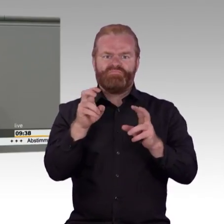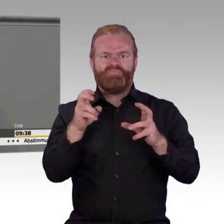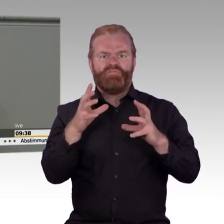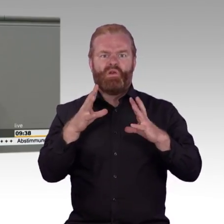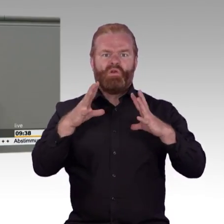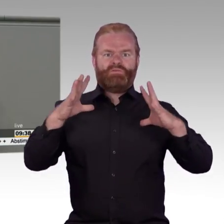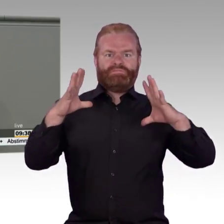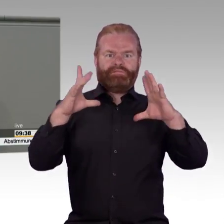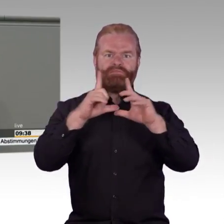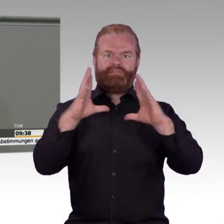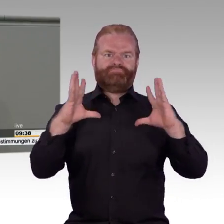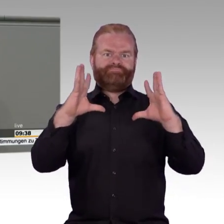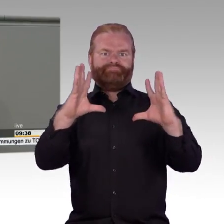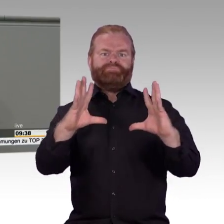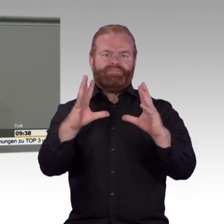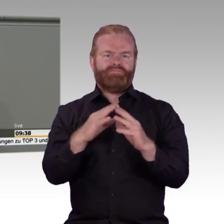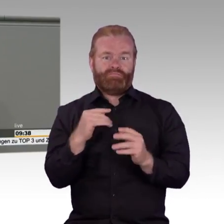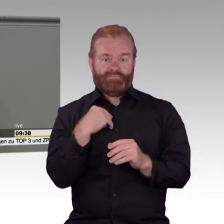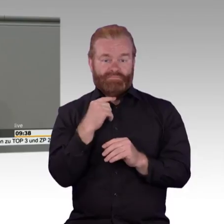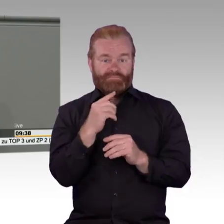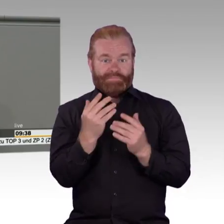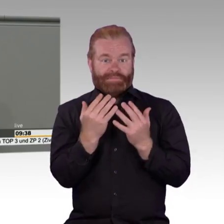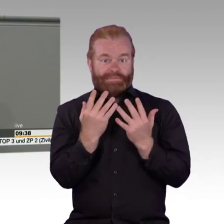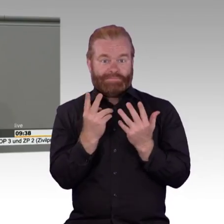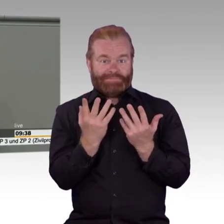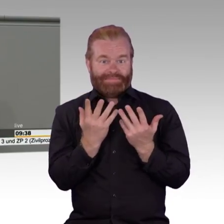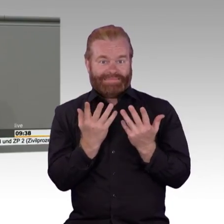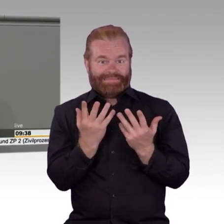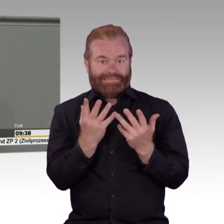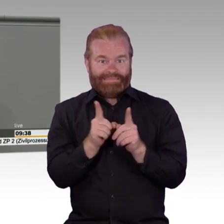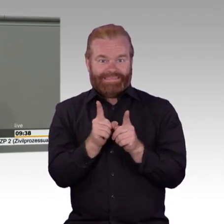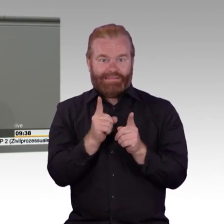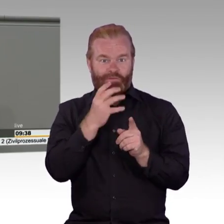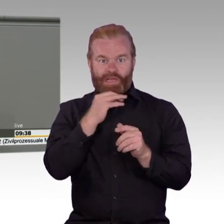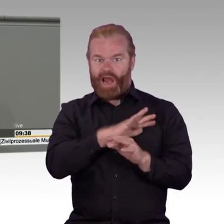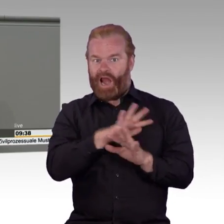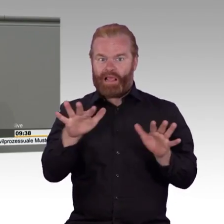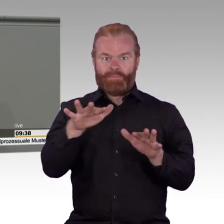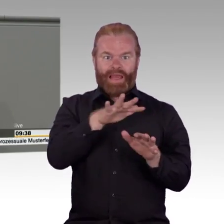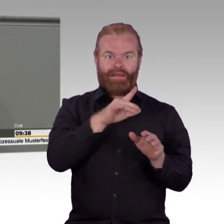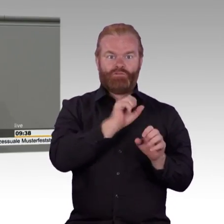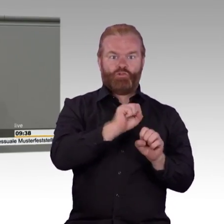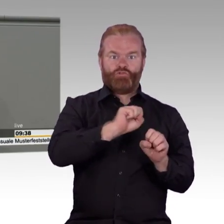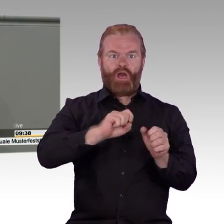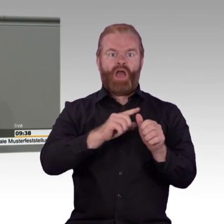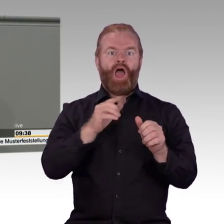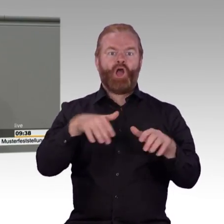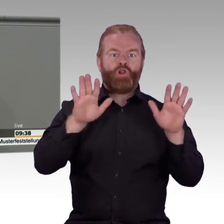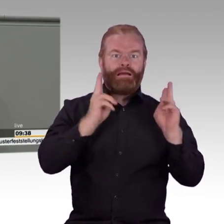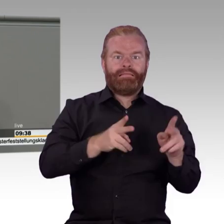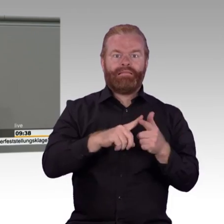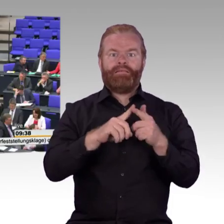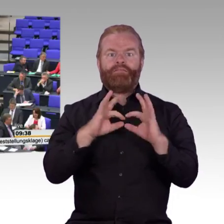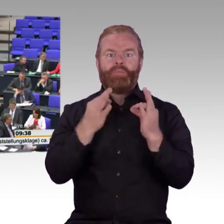Geld fehlt, meine Damen und Herren, und weil man jahrelang verschlammt hat, sich klar zu äußern zu den Betroffenen von Dieselgate. Ja, klar